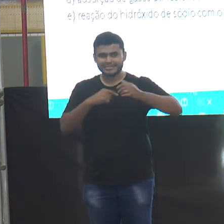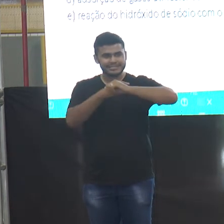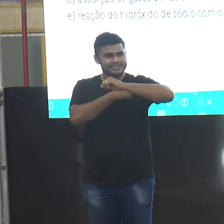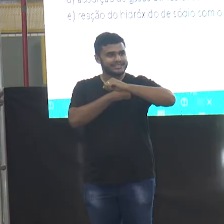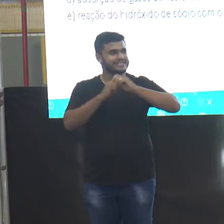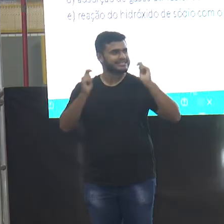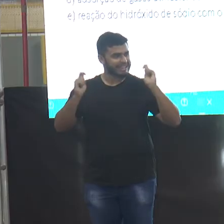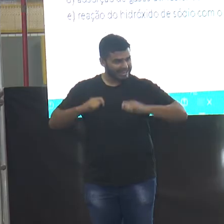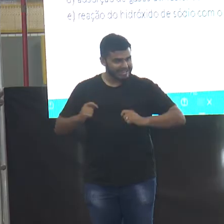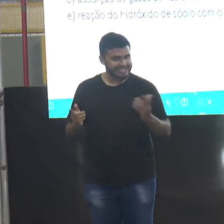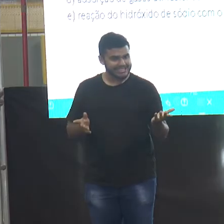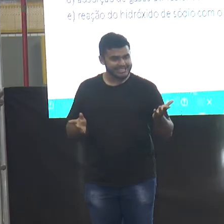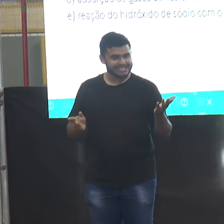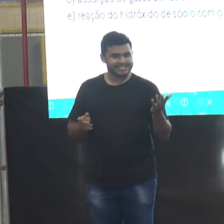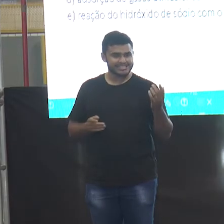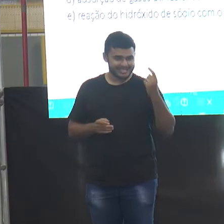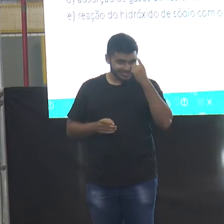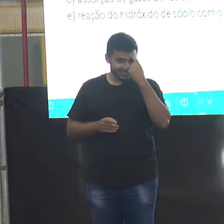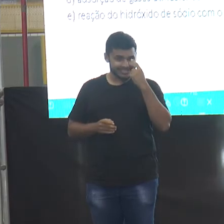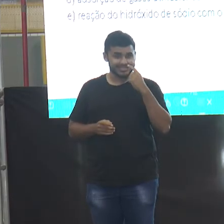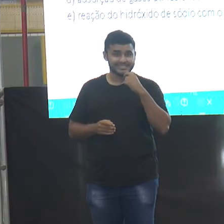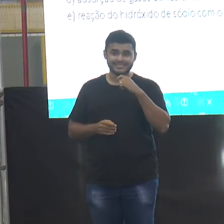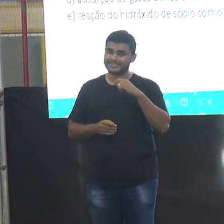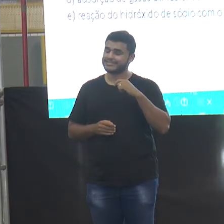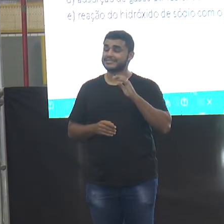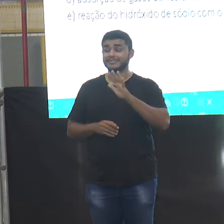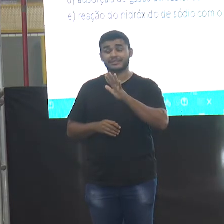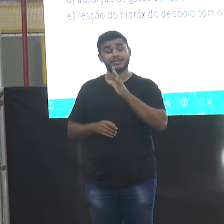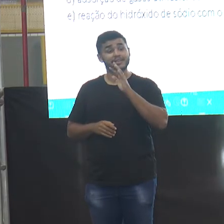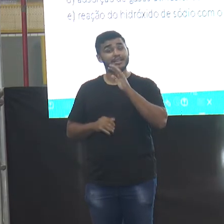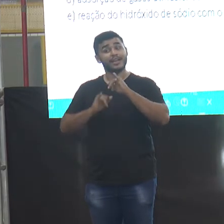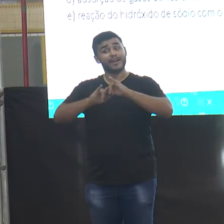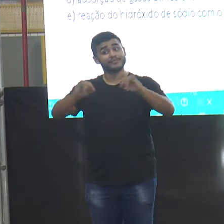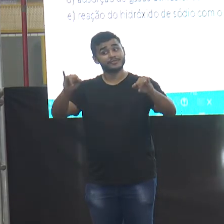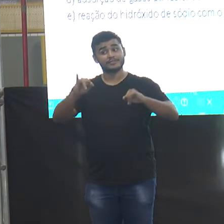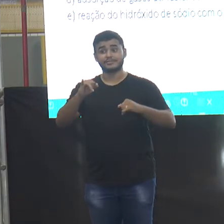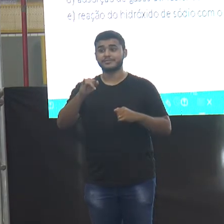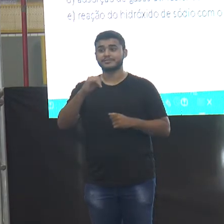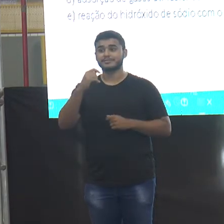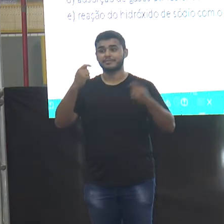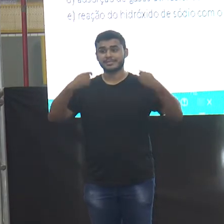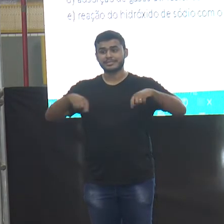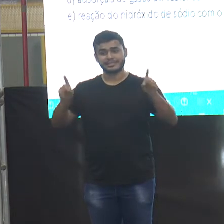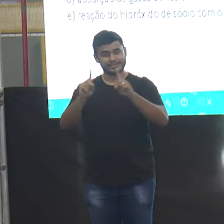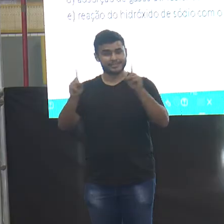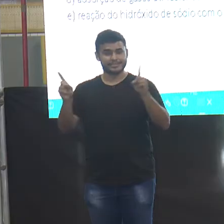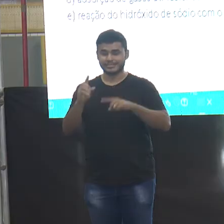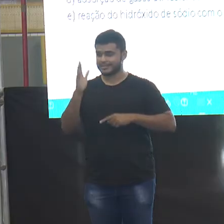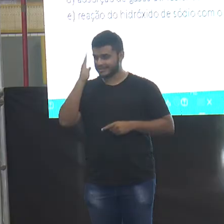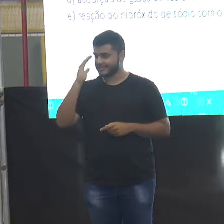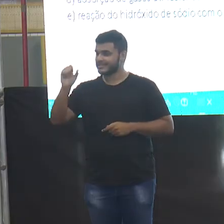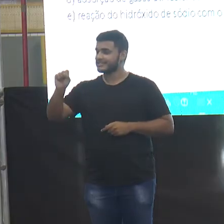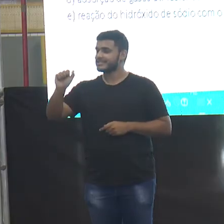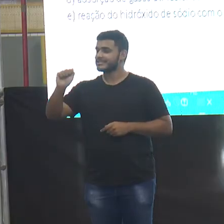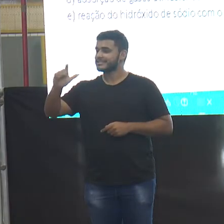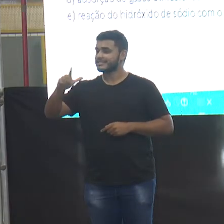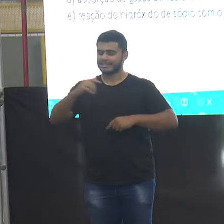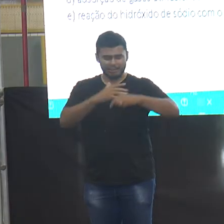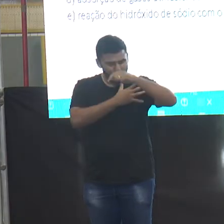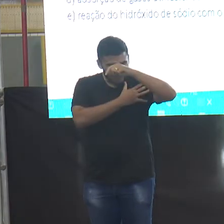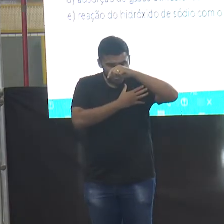querido, pode. Mas não vai ser bacana não. Certo? Esse sal não vai poder temperar a sua comida